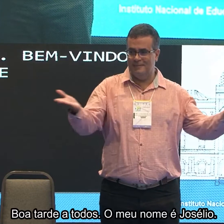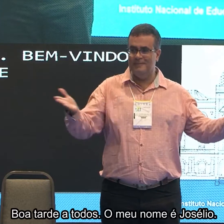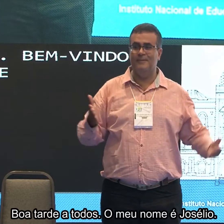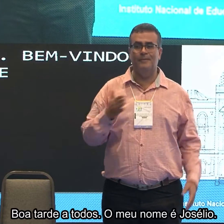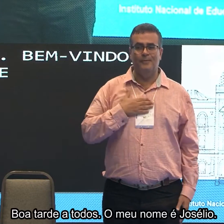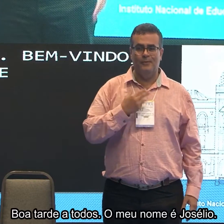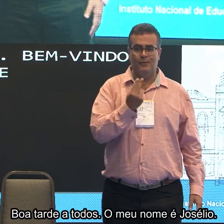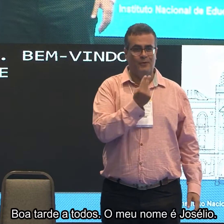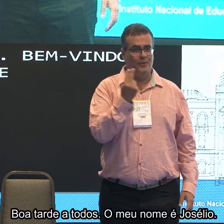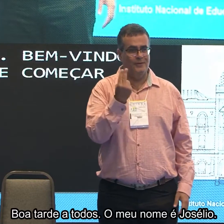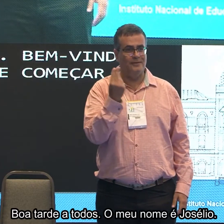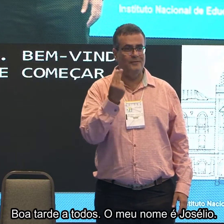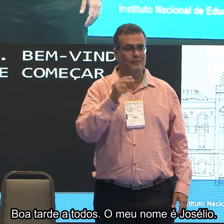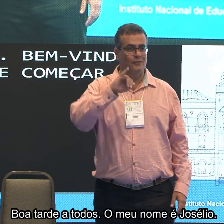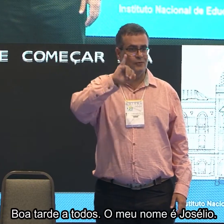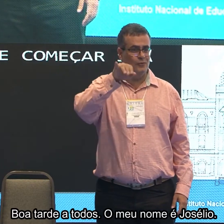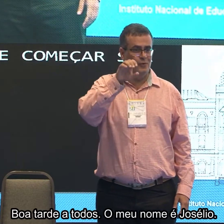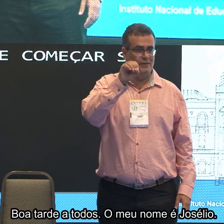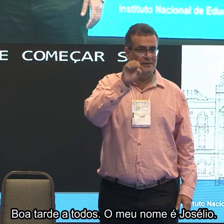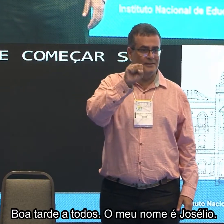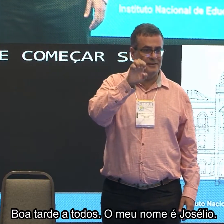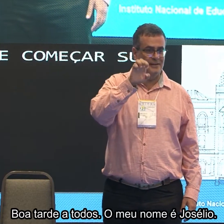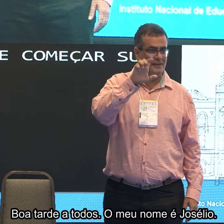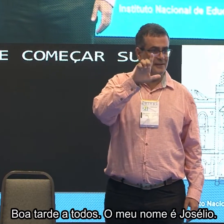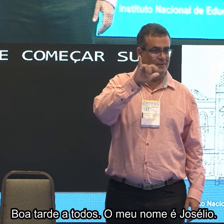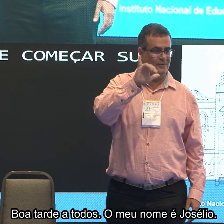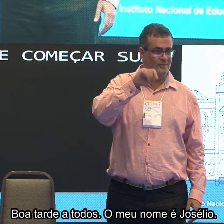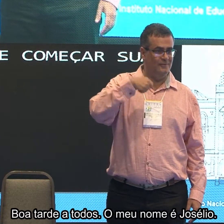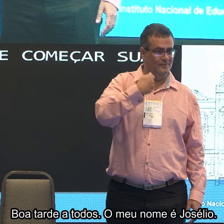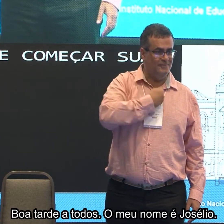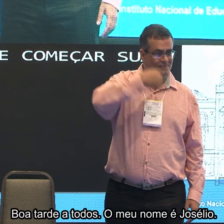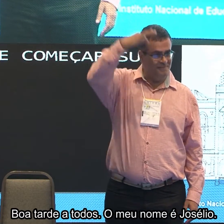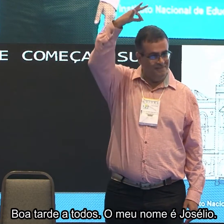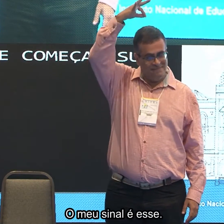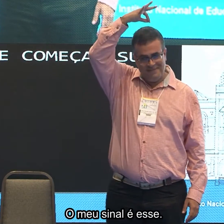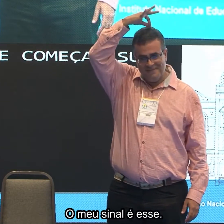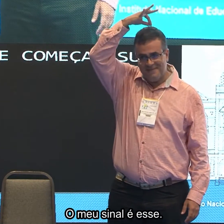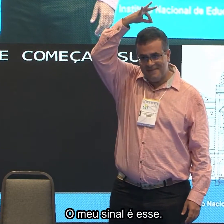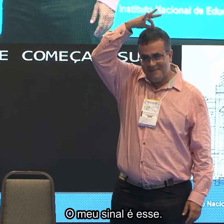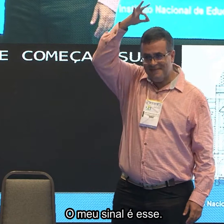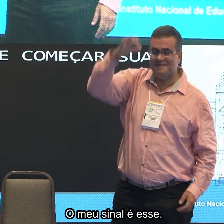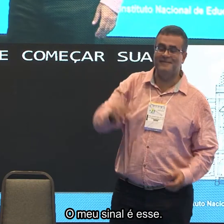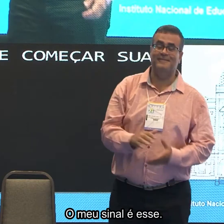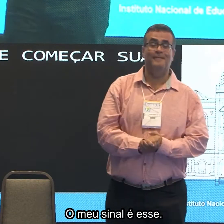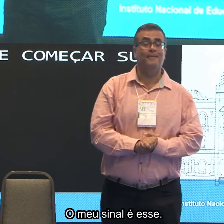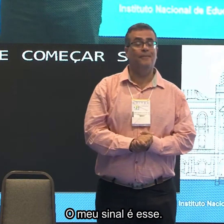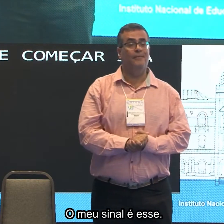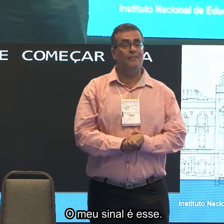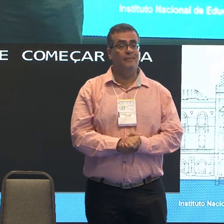Boa tarde a todos. O meu nome é Josélio e o meu sinal é esse.